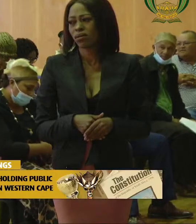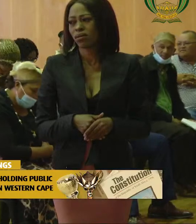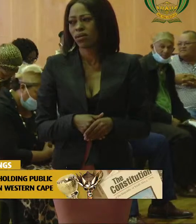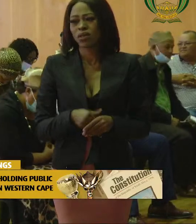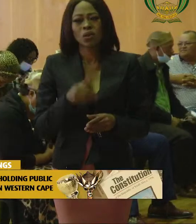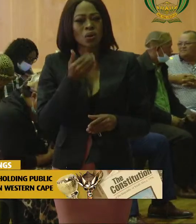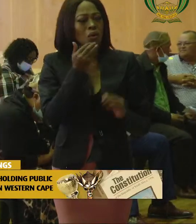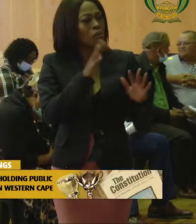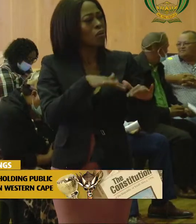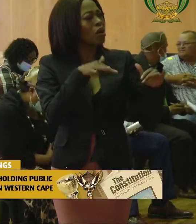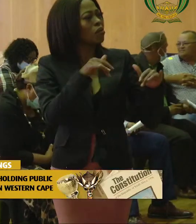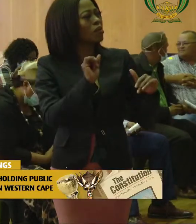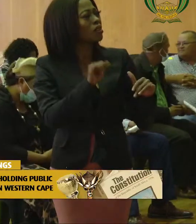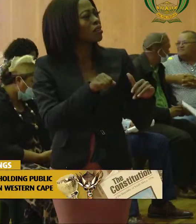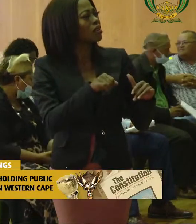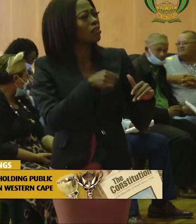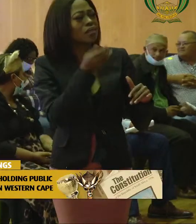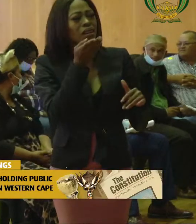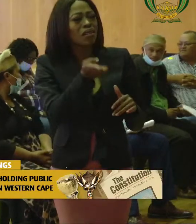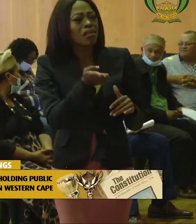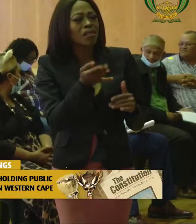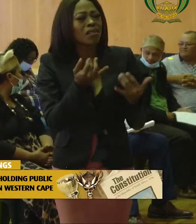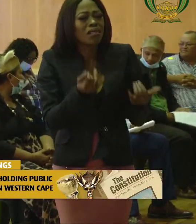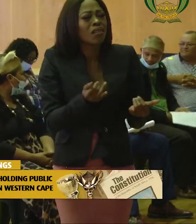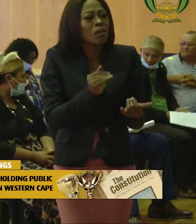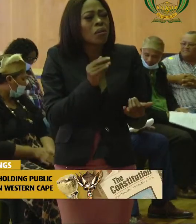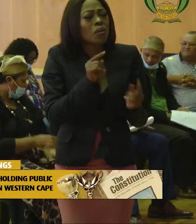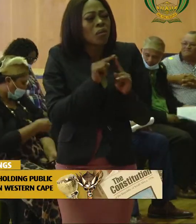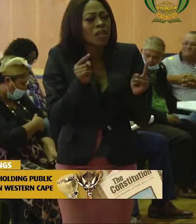die parlement hulle toe om nog steeds te gaan staan?